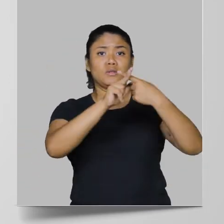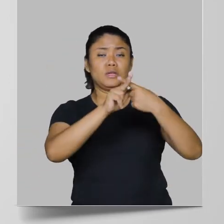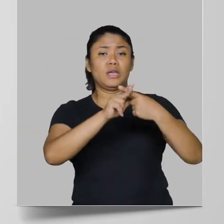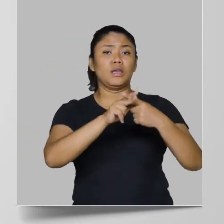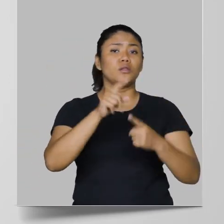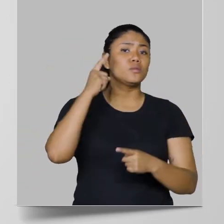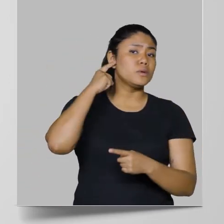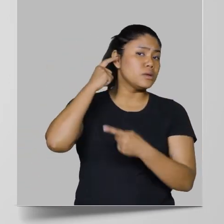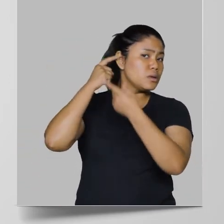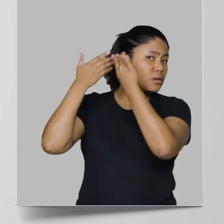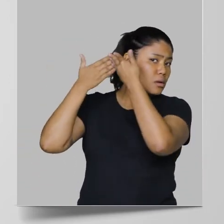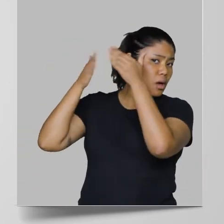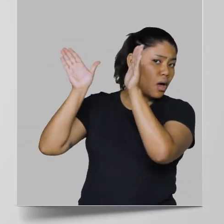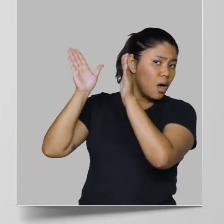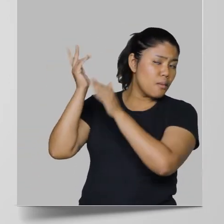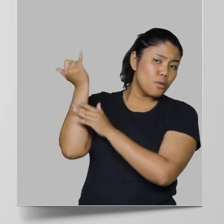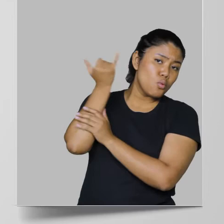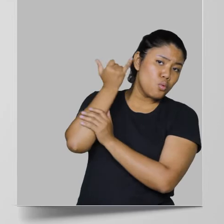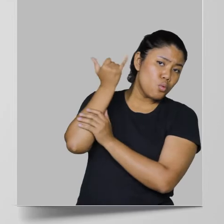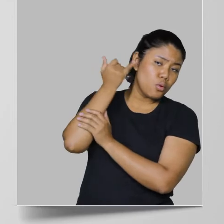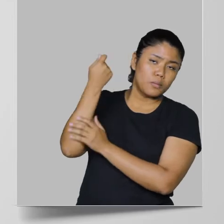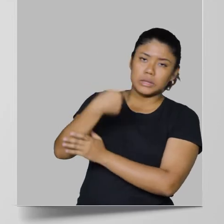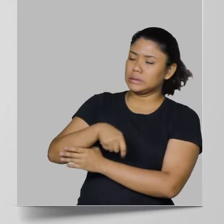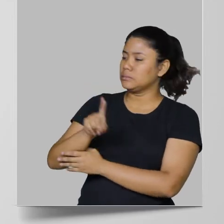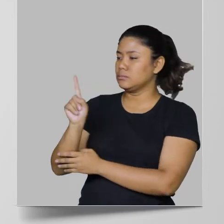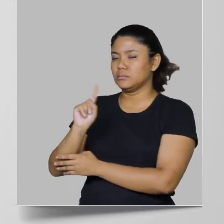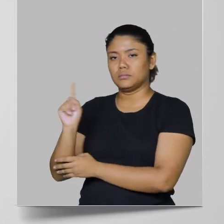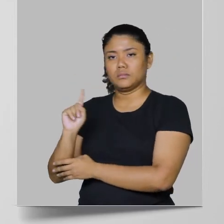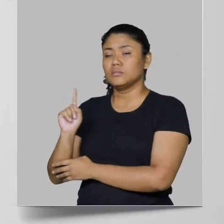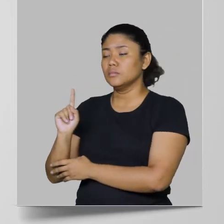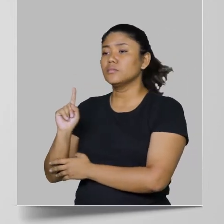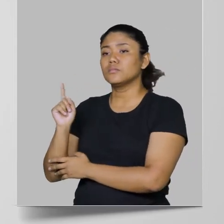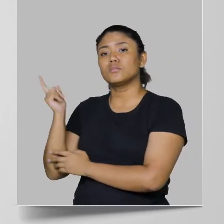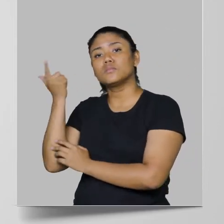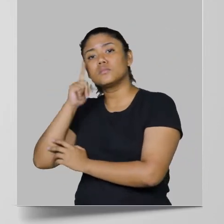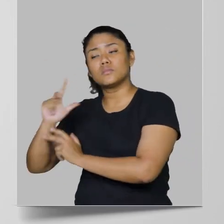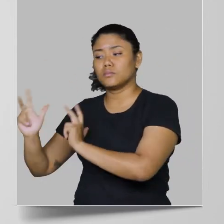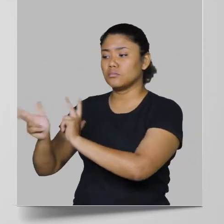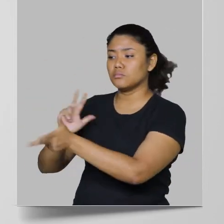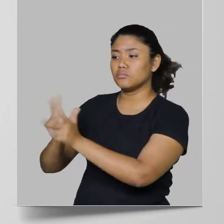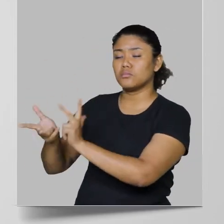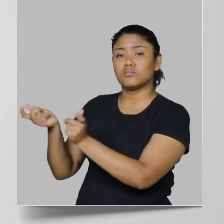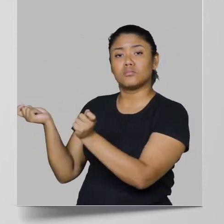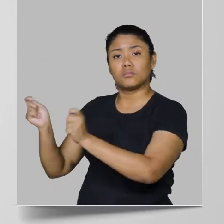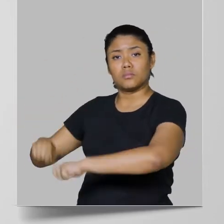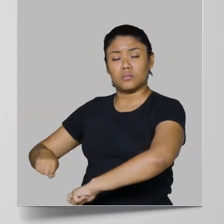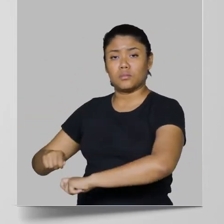comunidade, ou um filtro que é de fora, entre as